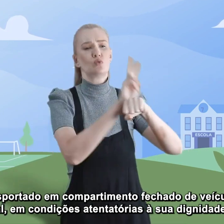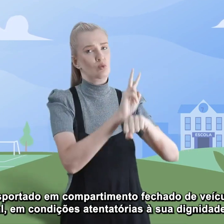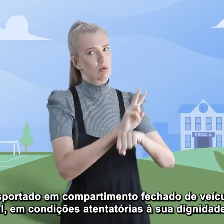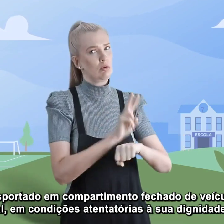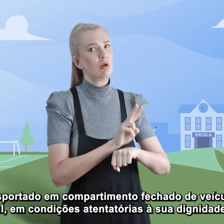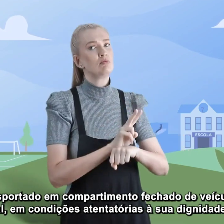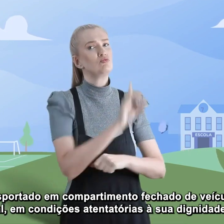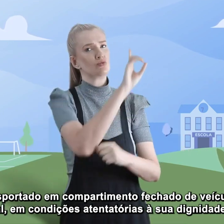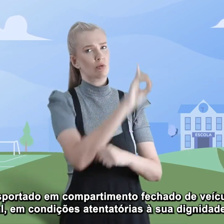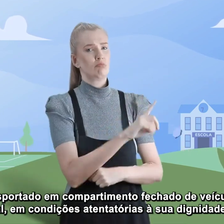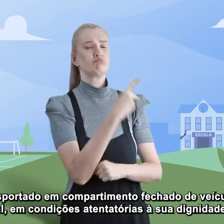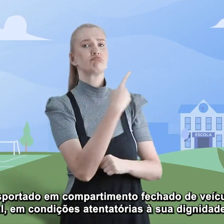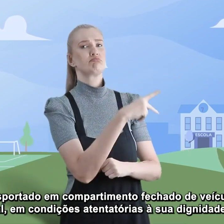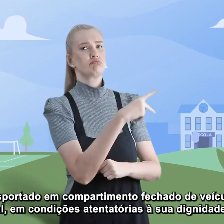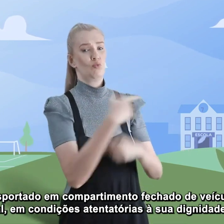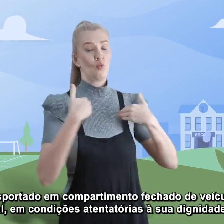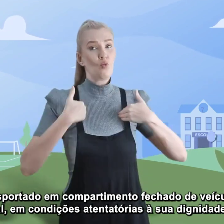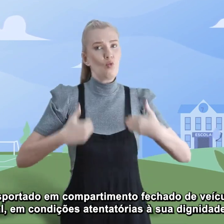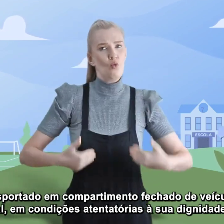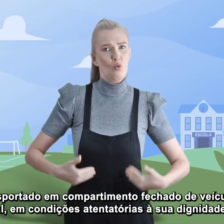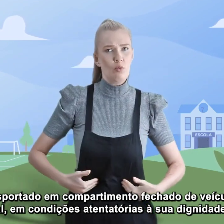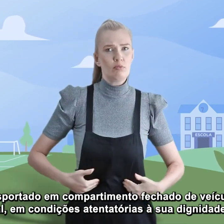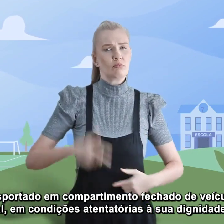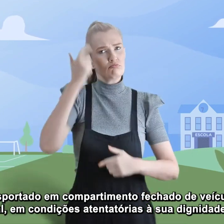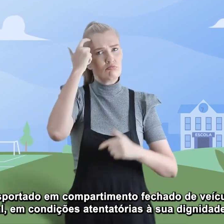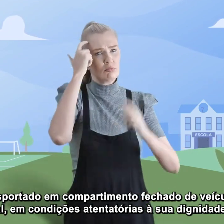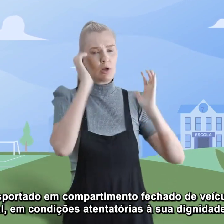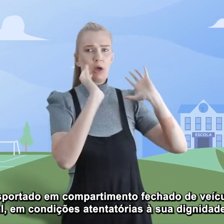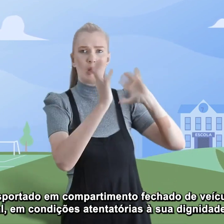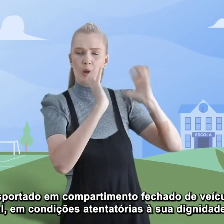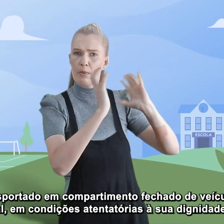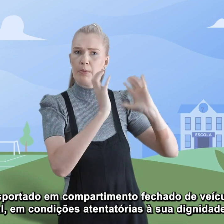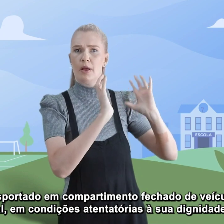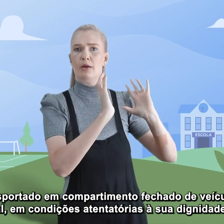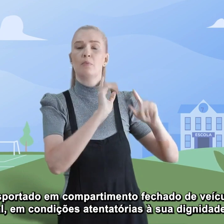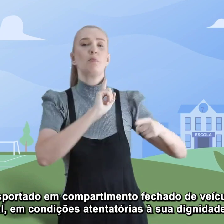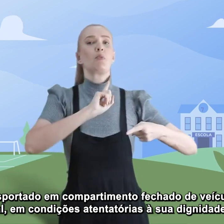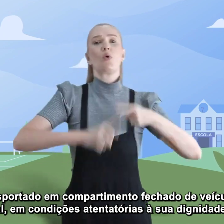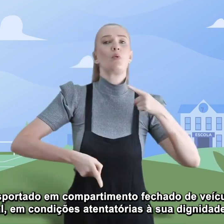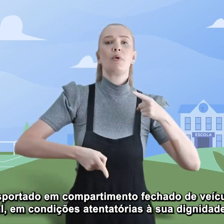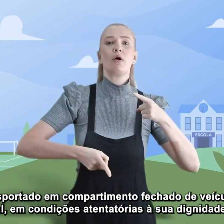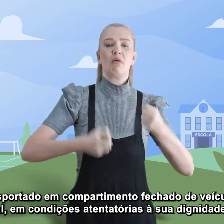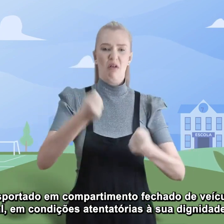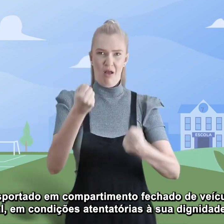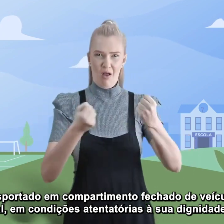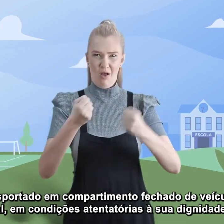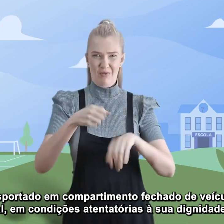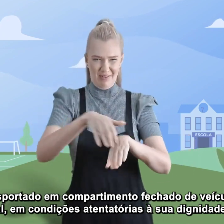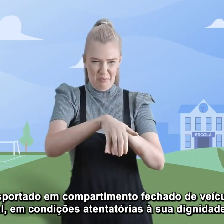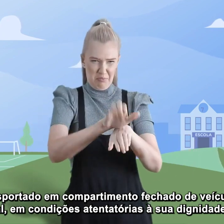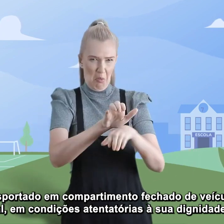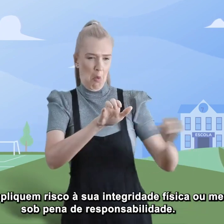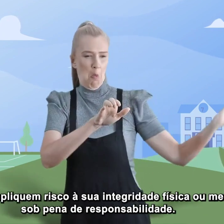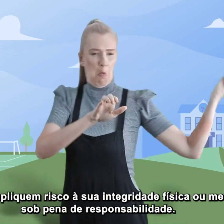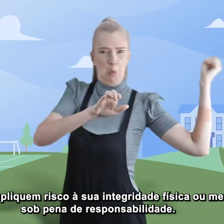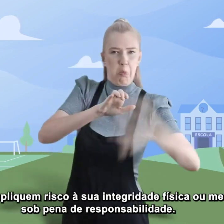em compartimento fechado de veículo policial, em condições atentatórias à sua dignidade, ou que